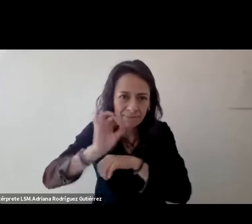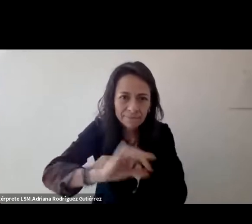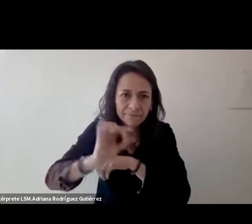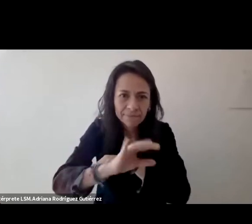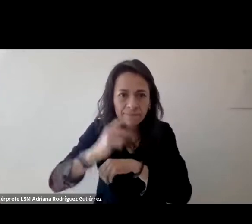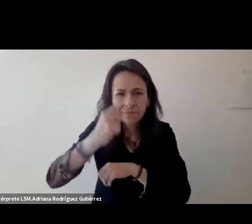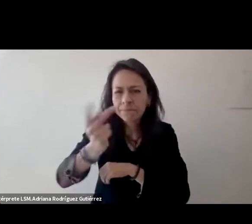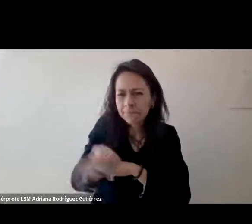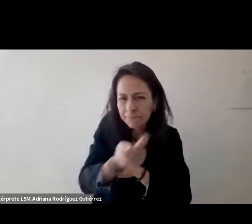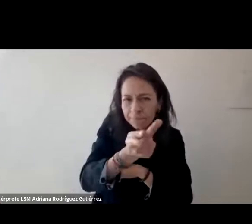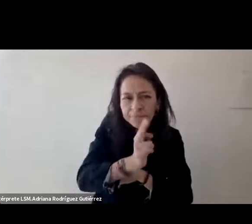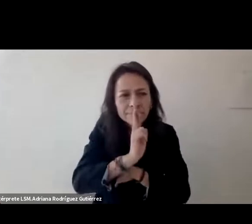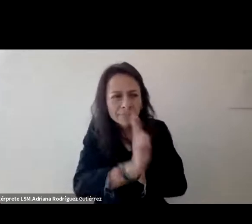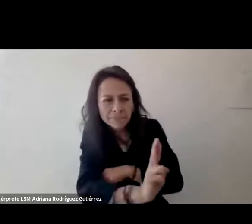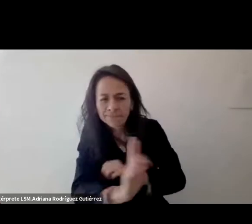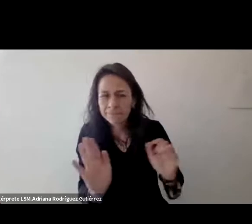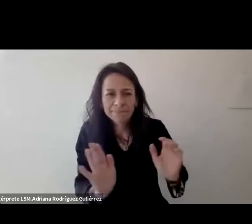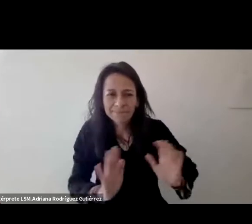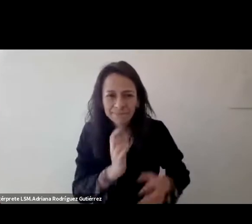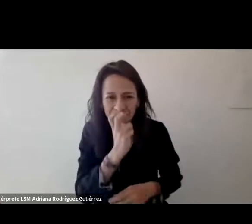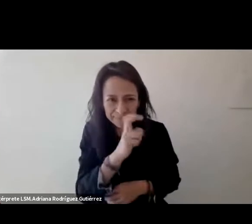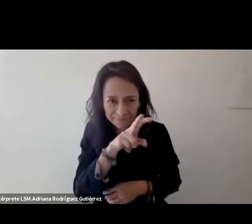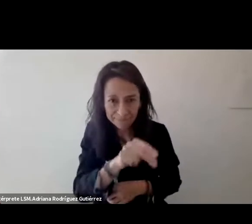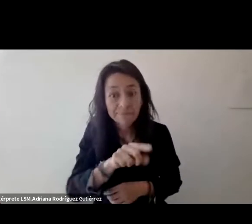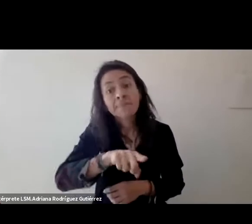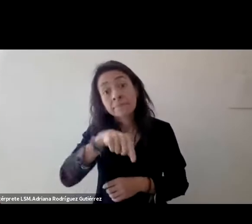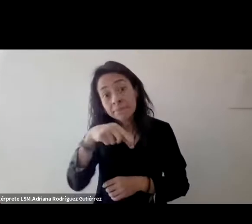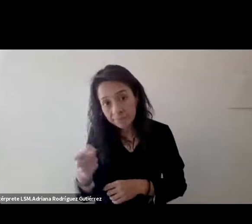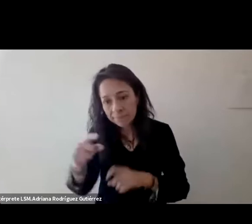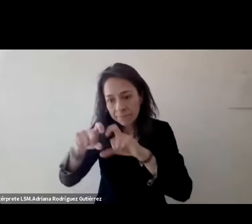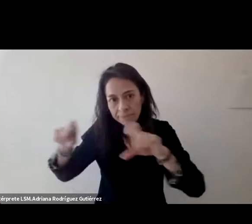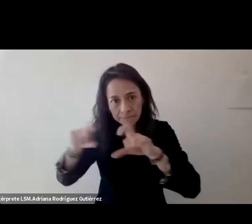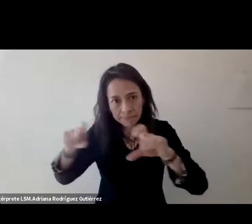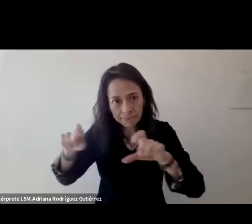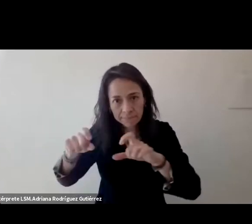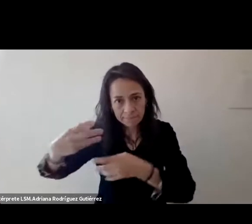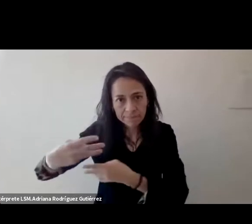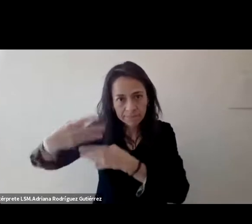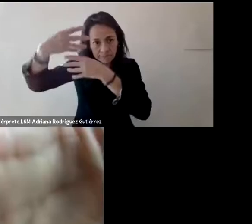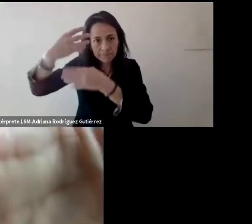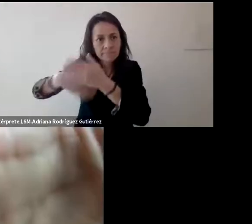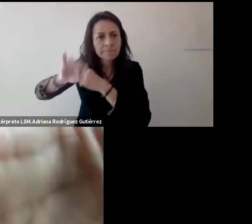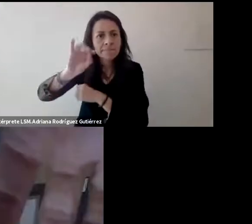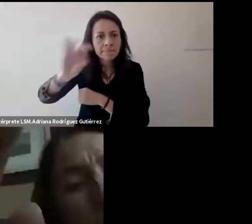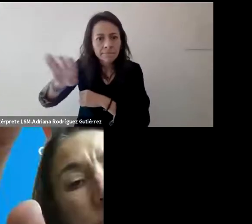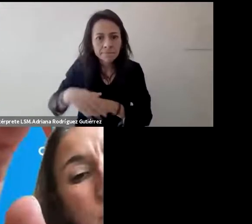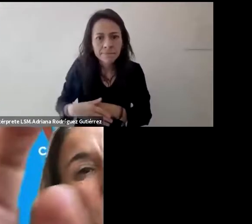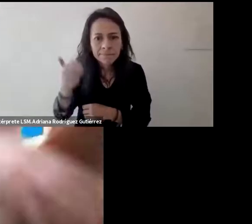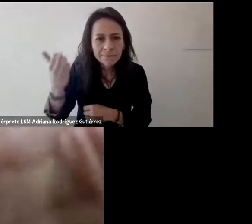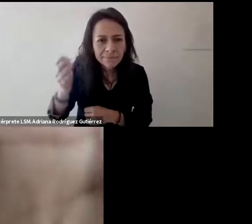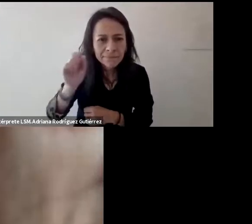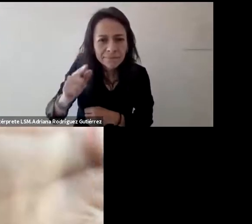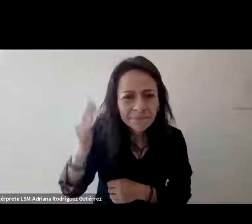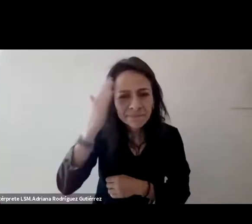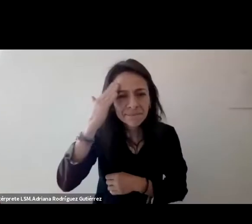chat, ustedes pueden ver ahí la liga. Hay una liga que ya puso Itzia Goyenechea, la directora